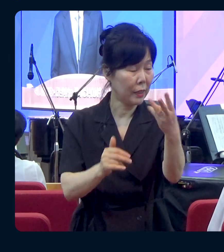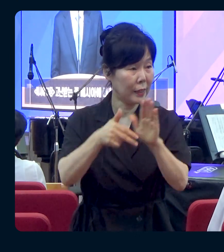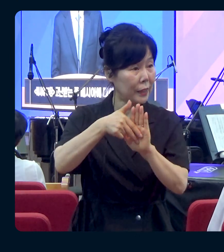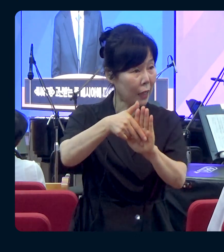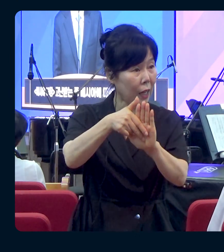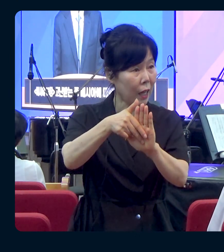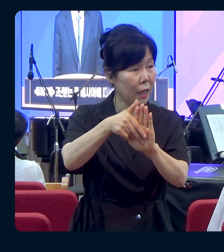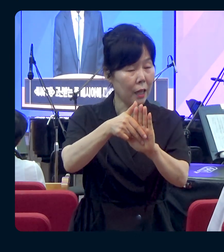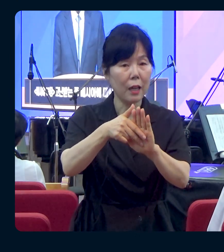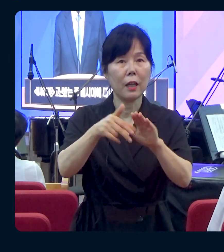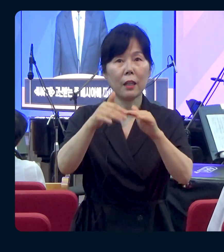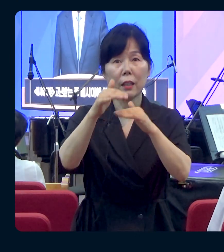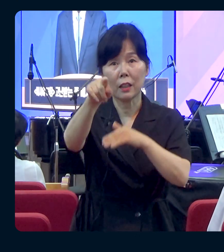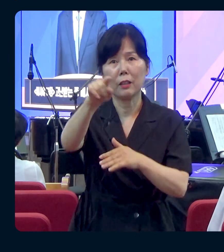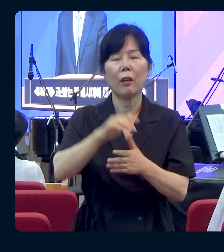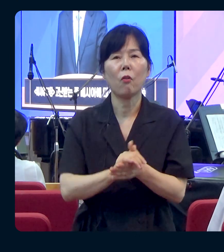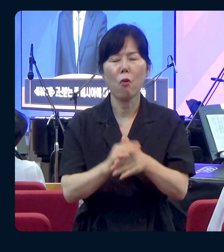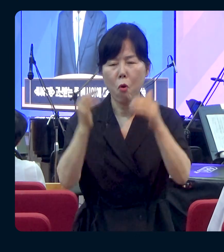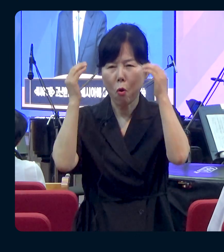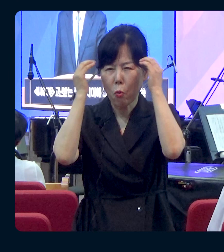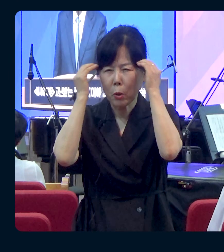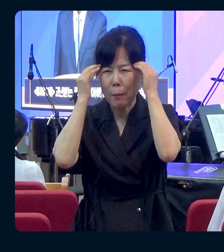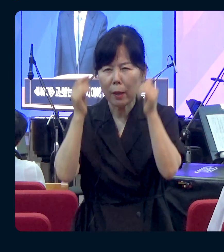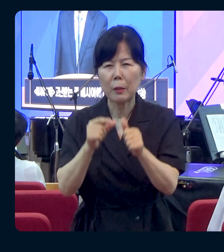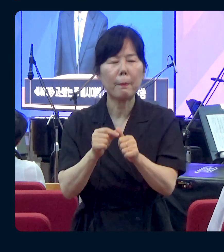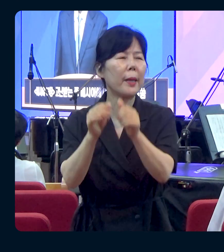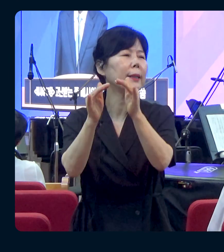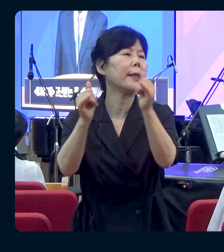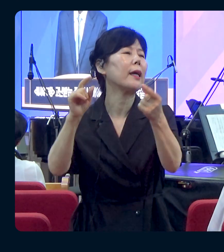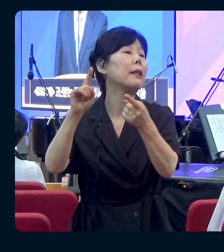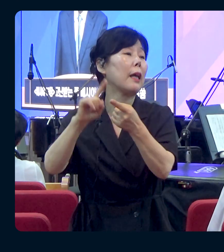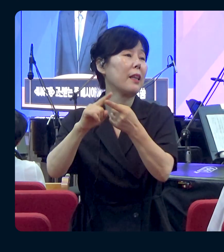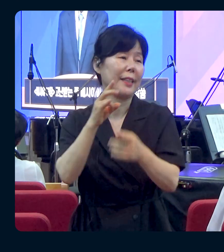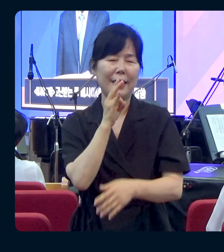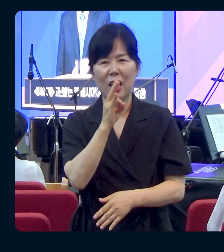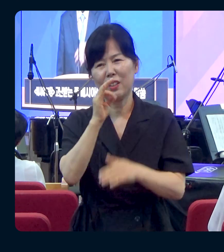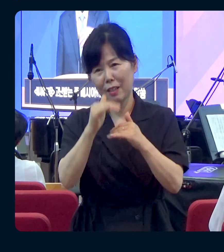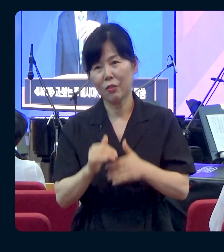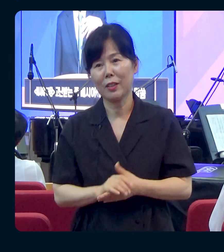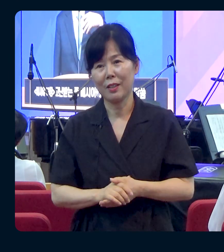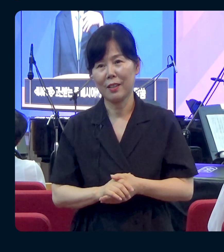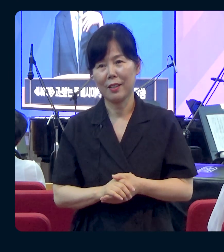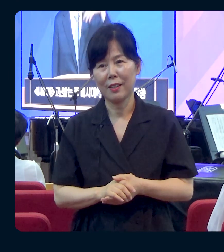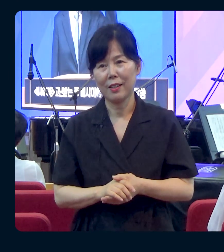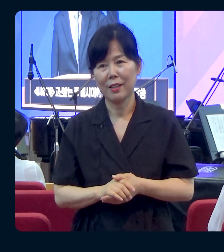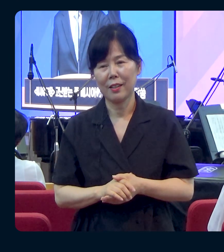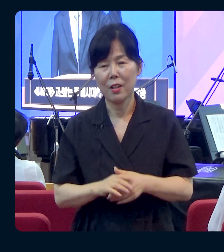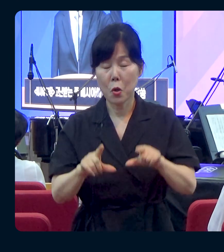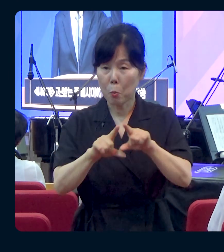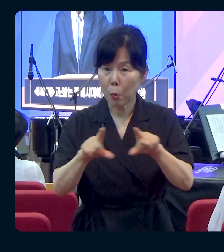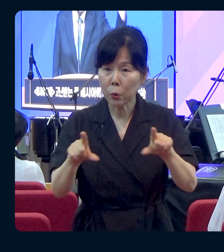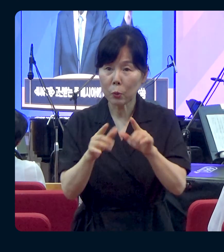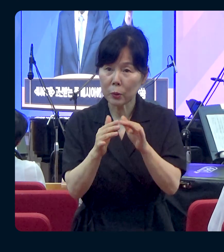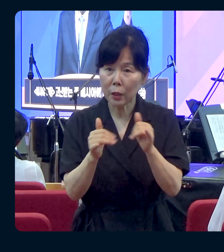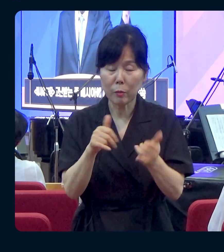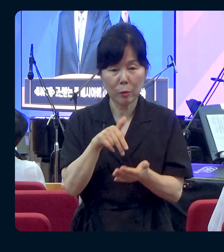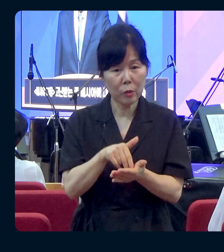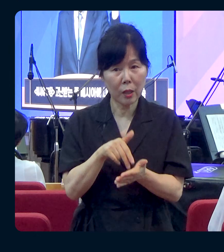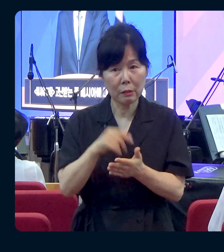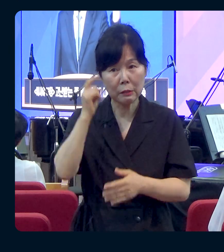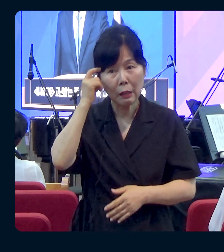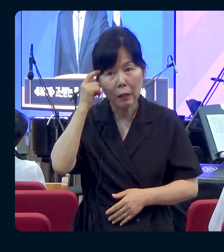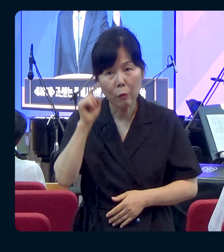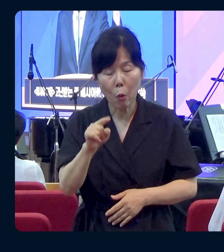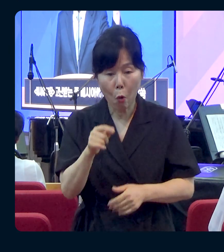53장은요, 고난받는 종 메시아에 대한 예언의 말씀입니다. 우리가 생각하는 어떤 일반적인 생각과